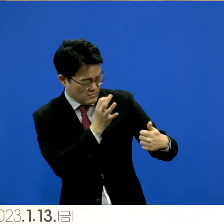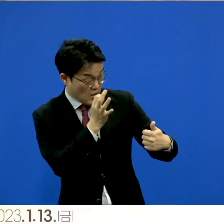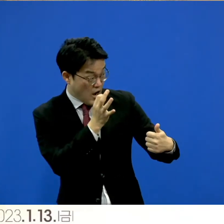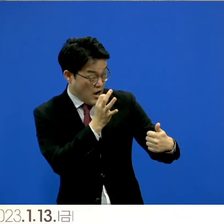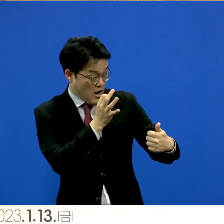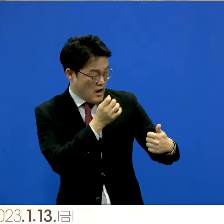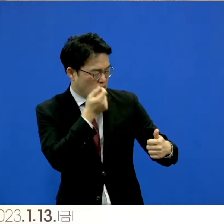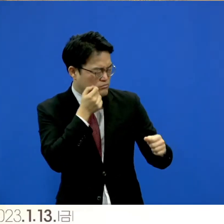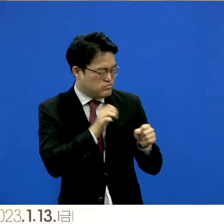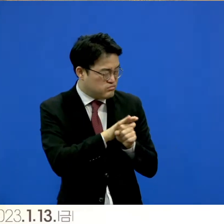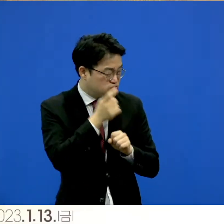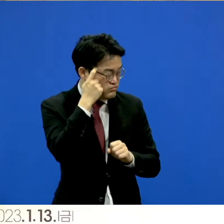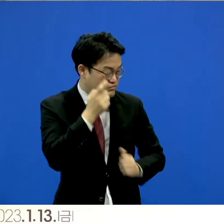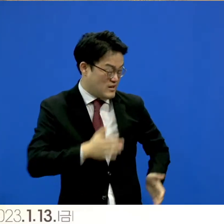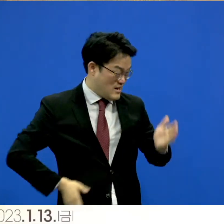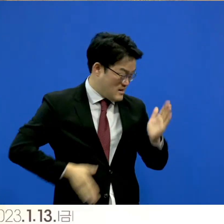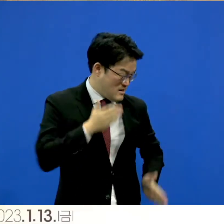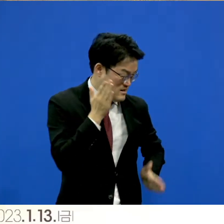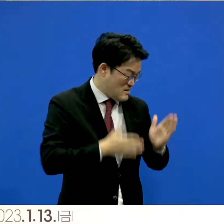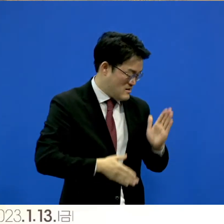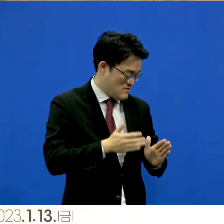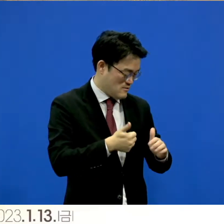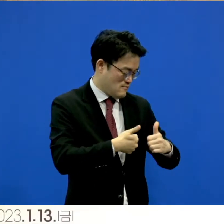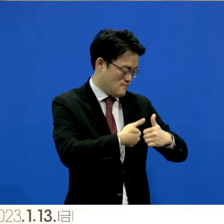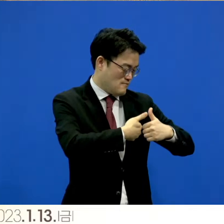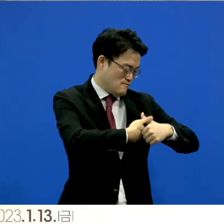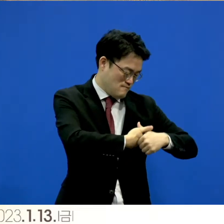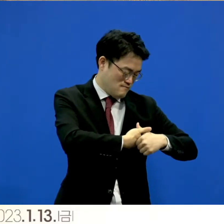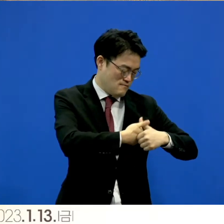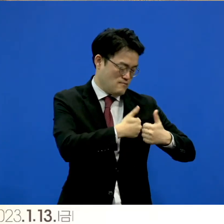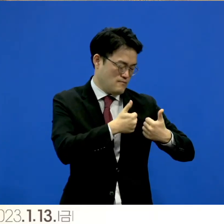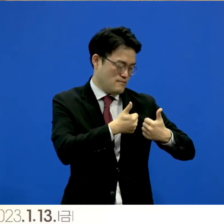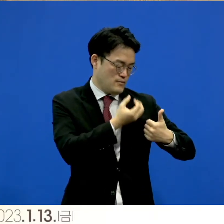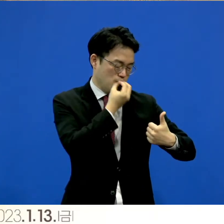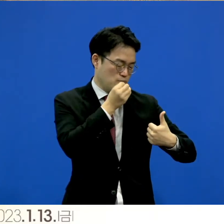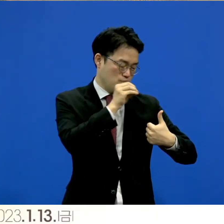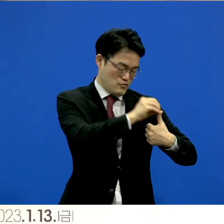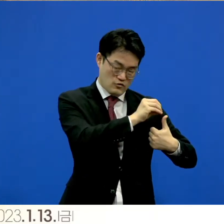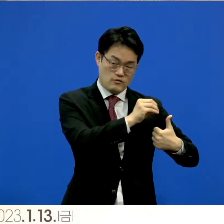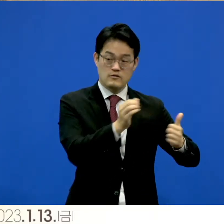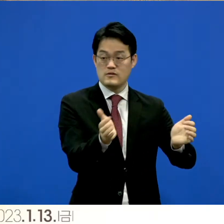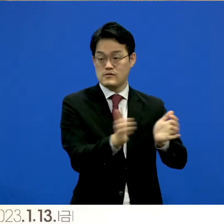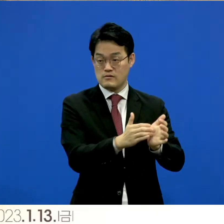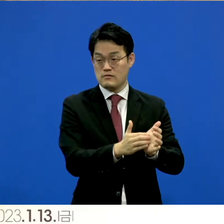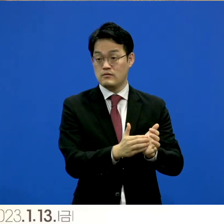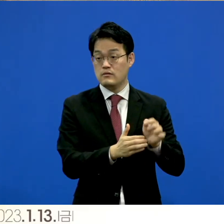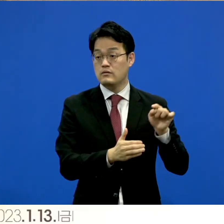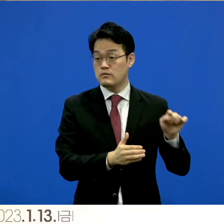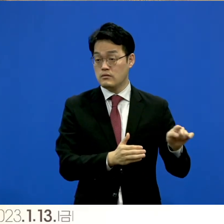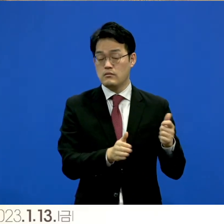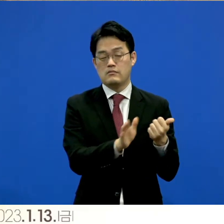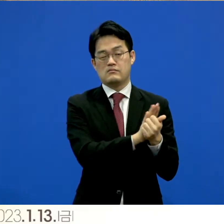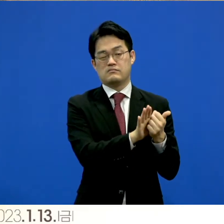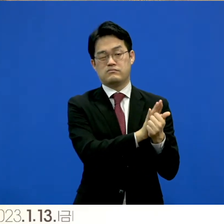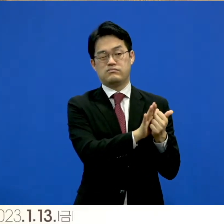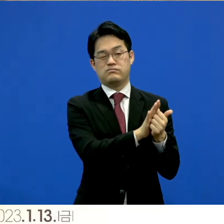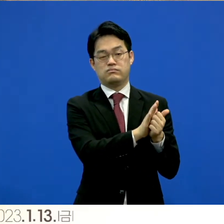달려가 목을 안고 입을 맞추니 그랬습니다. 이게 환대의 출발이었습니다.